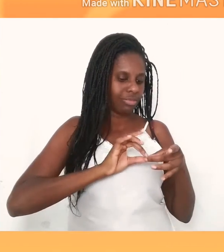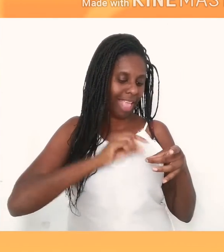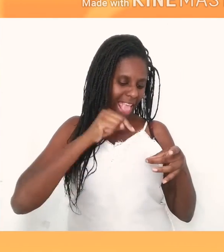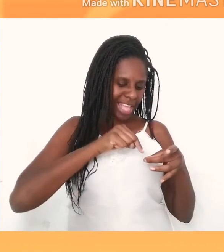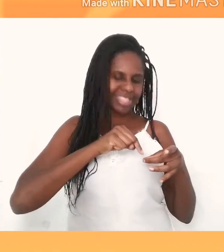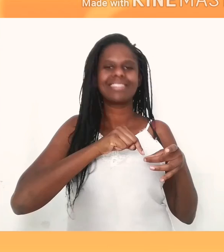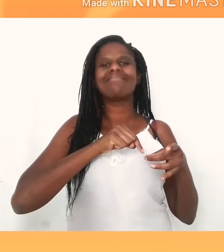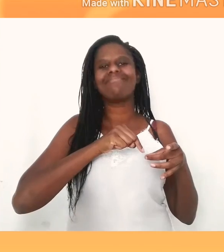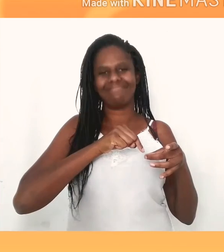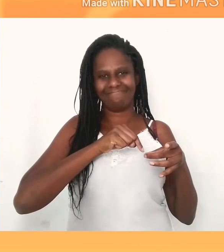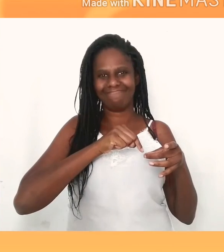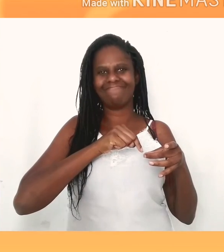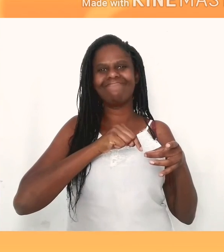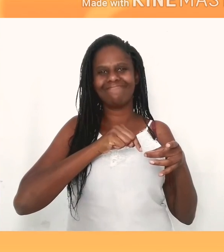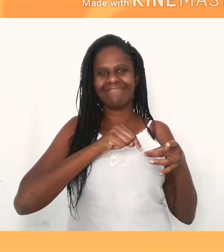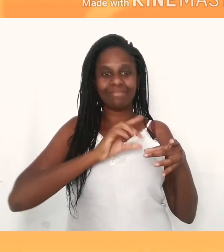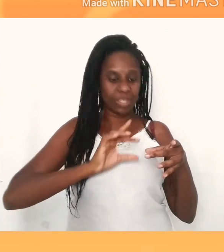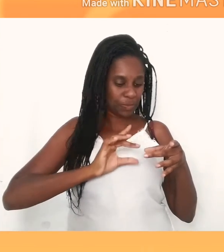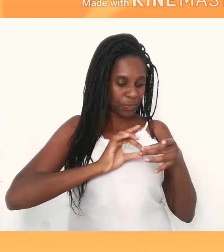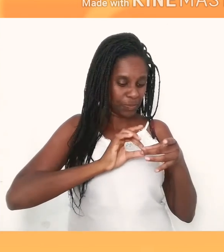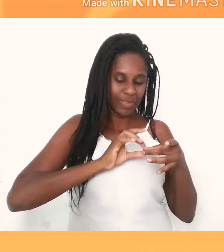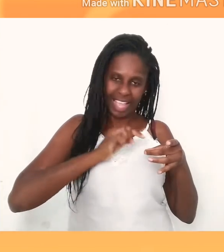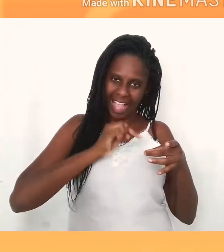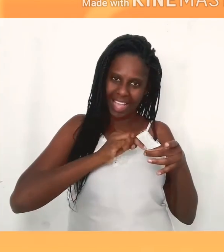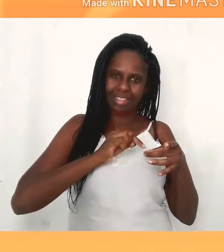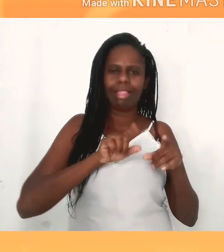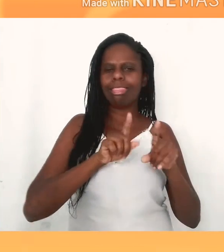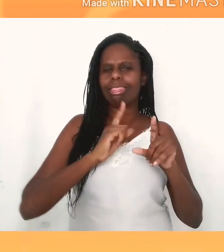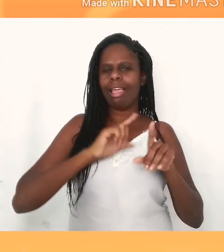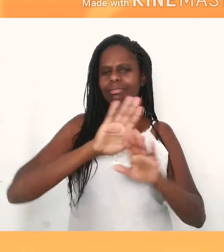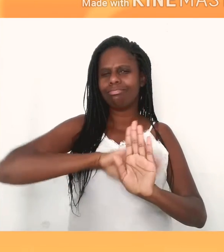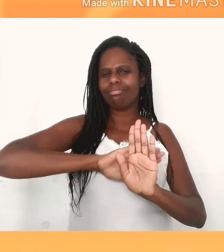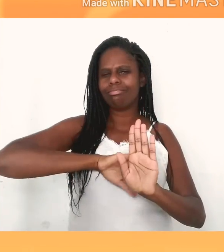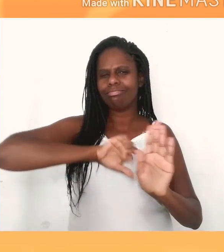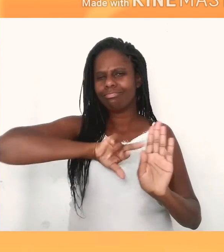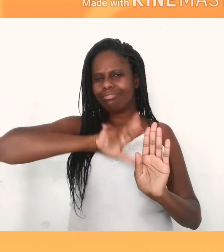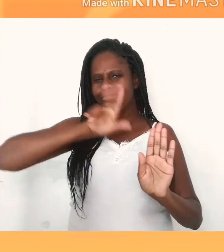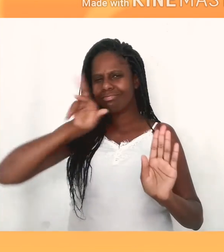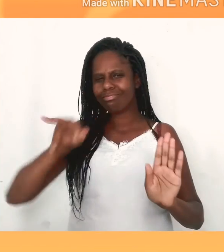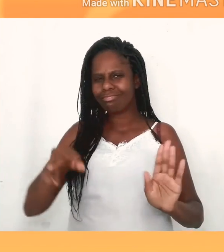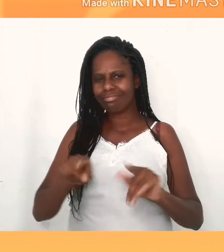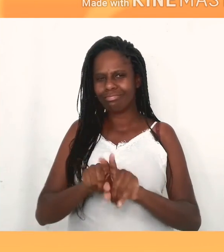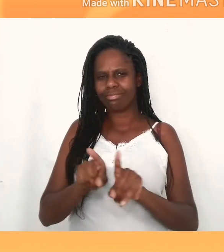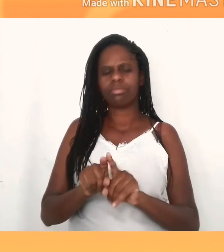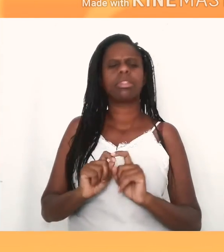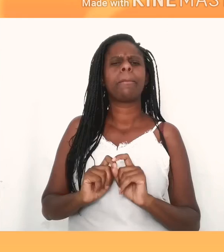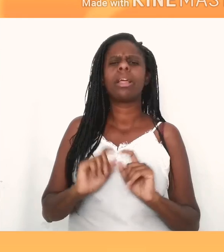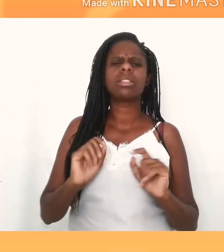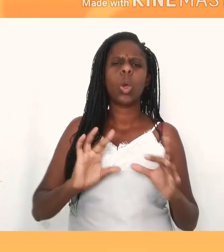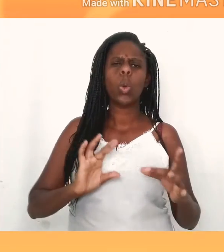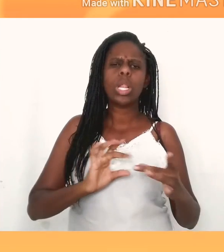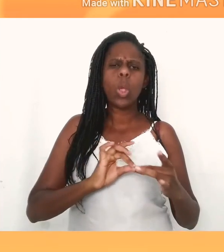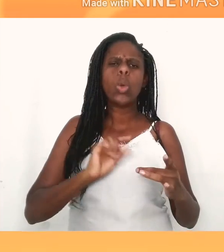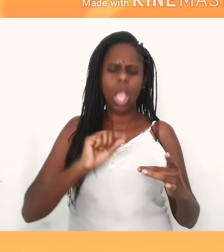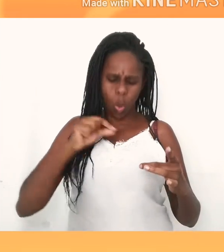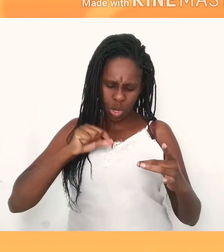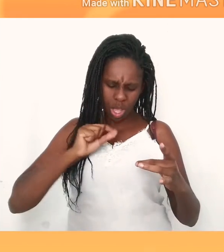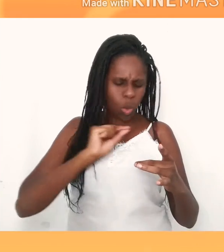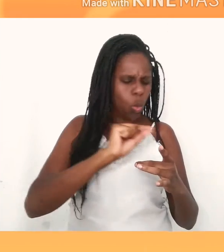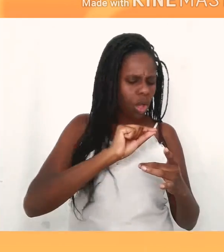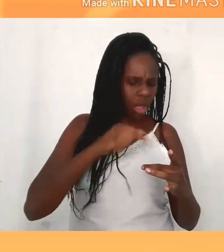cavalos, né? E há toda uma analogia a respeito disso. Bom, então união do que com o